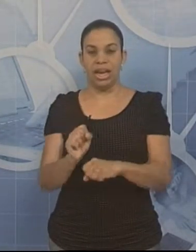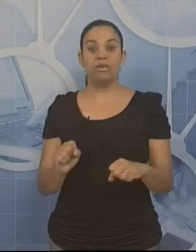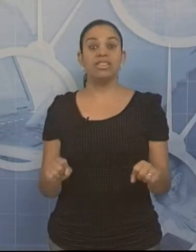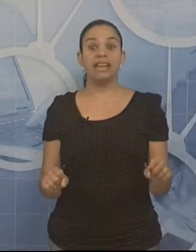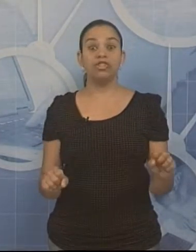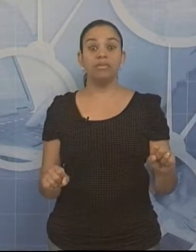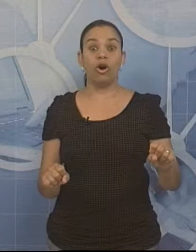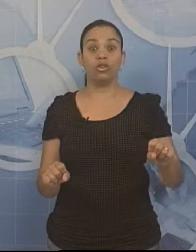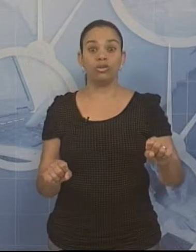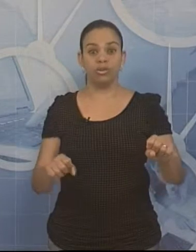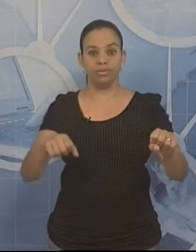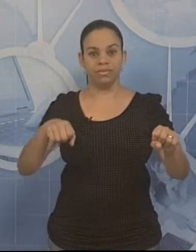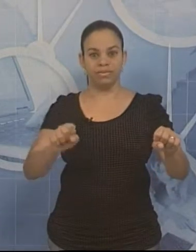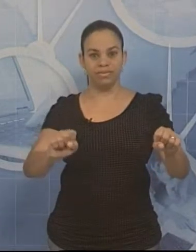e um sinal de moto